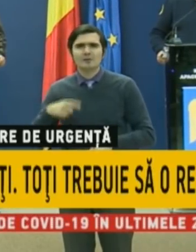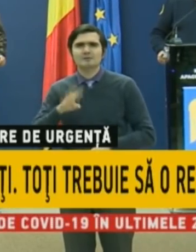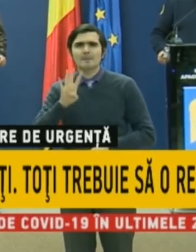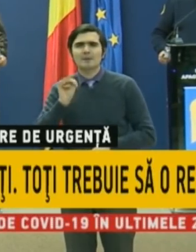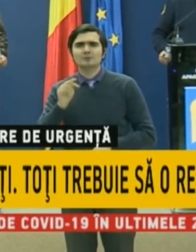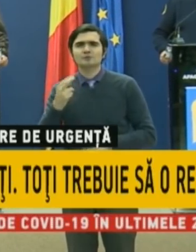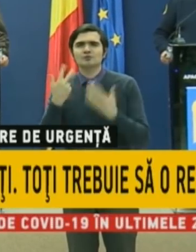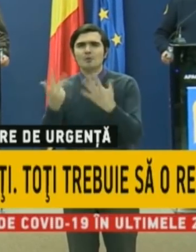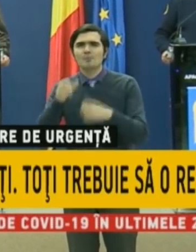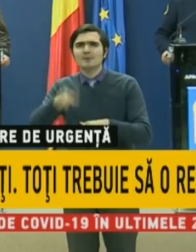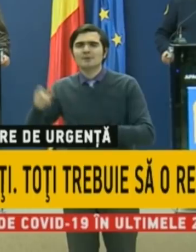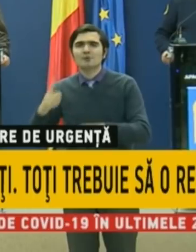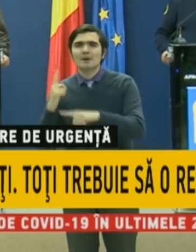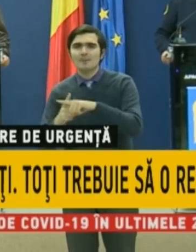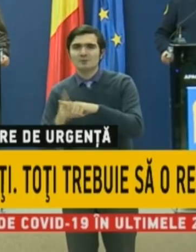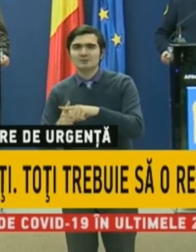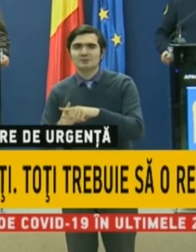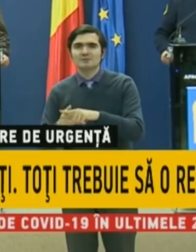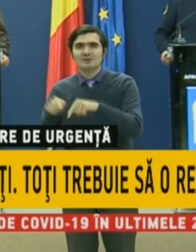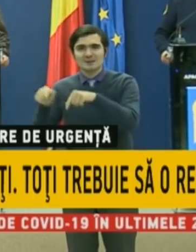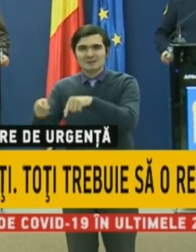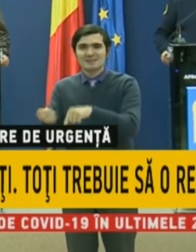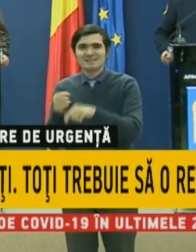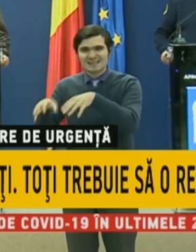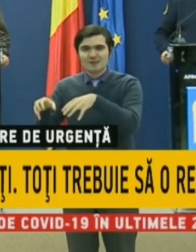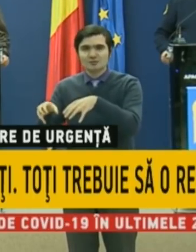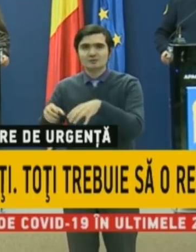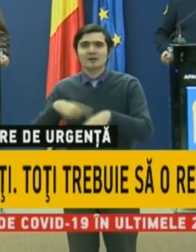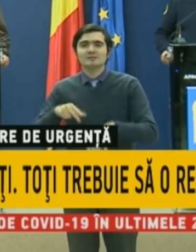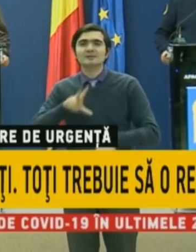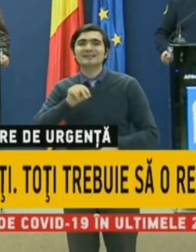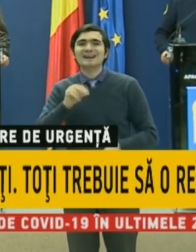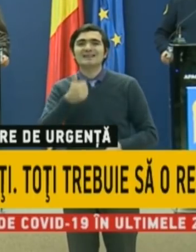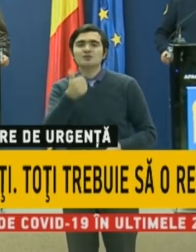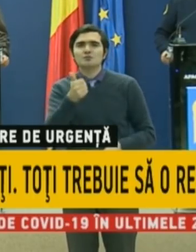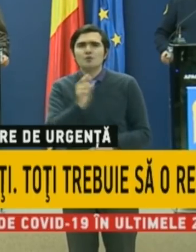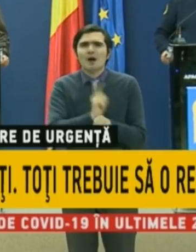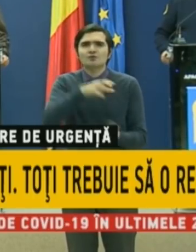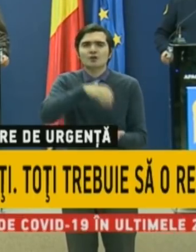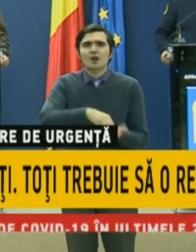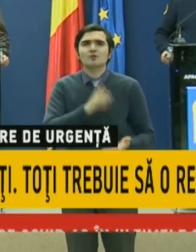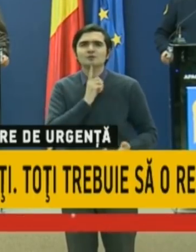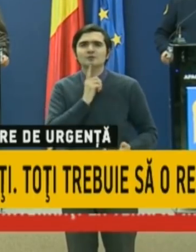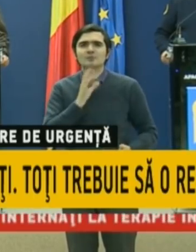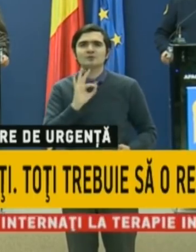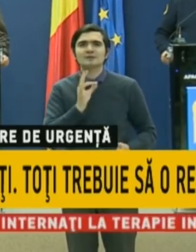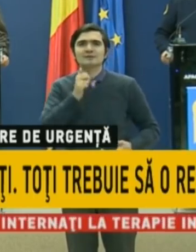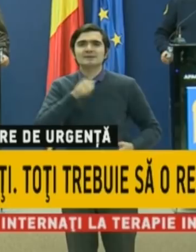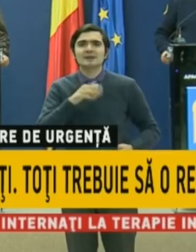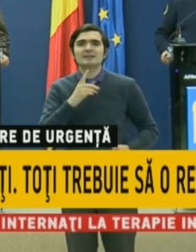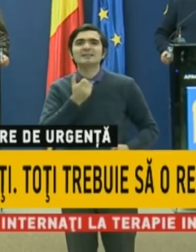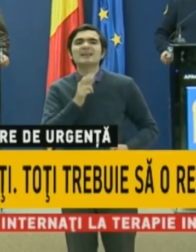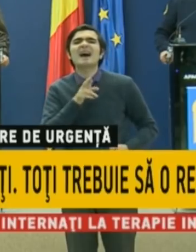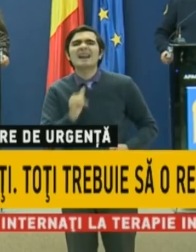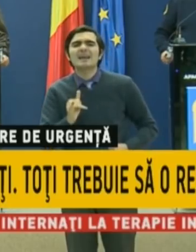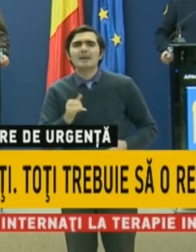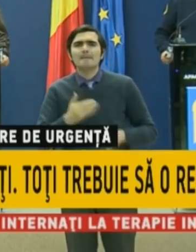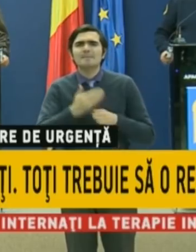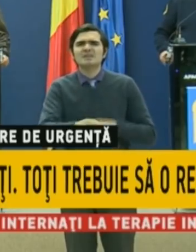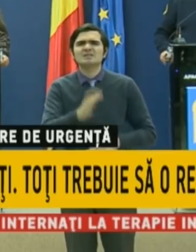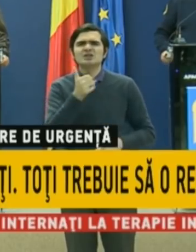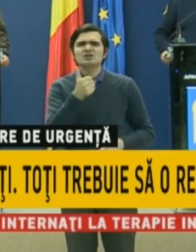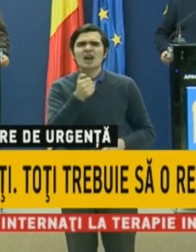de persoane, 31 sunt din Țăndărei, un procent de peste 60%.